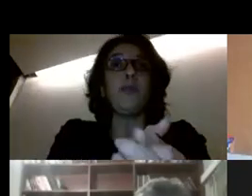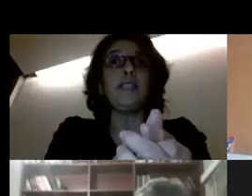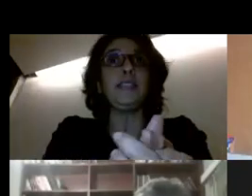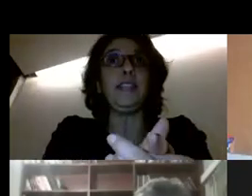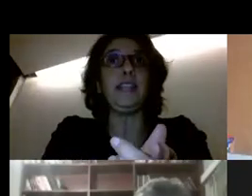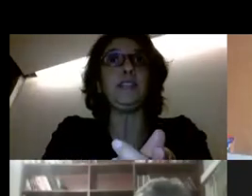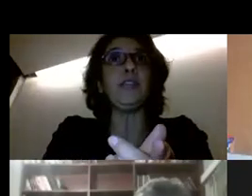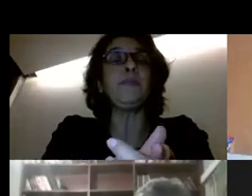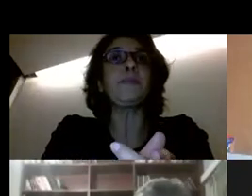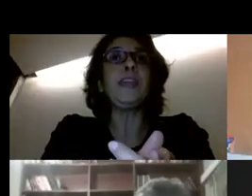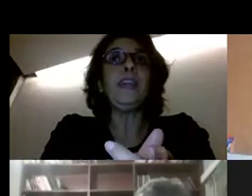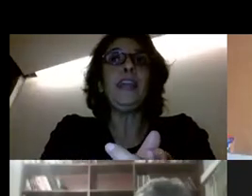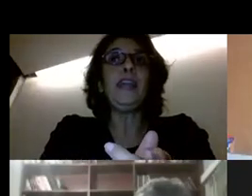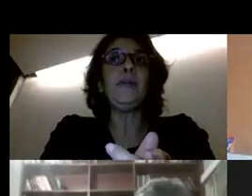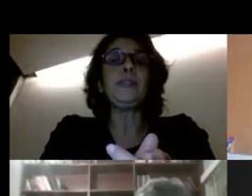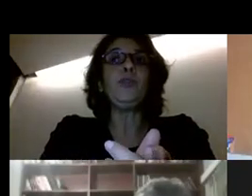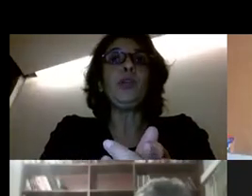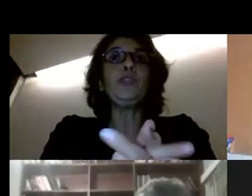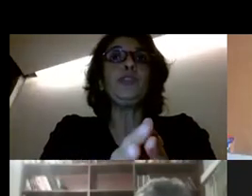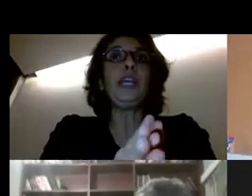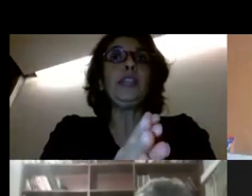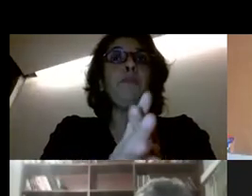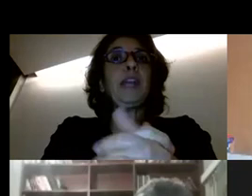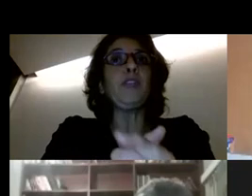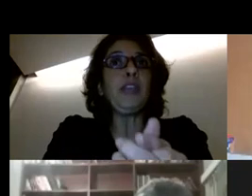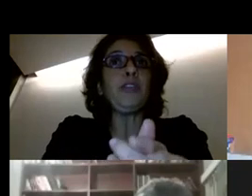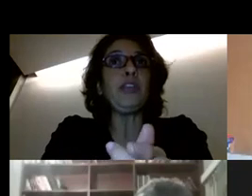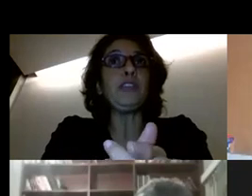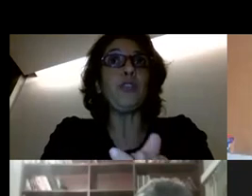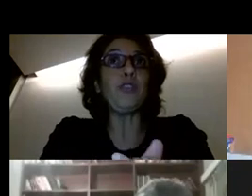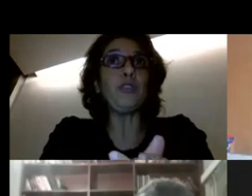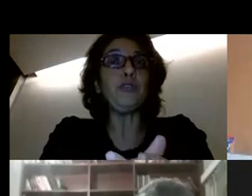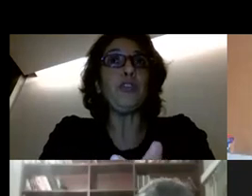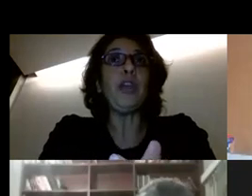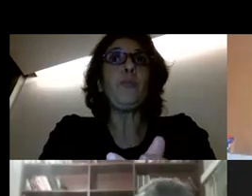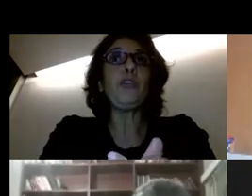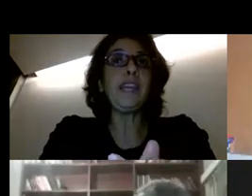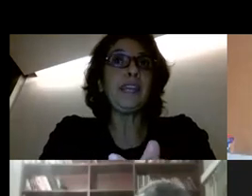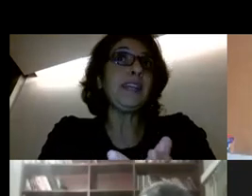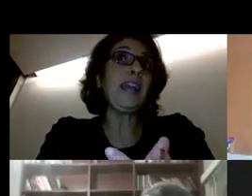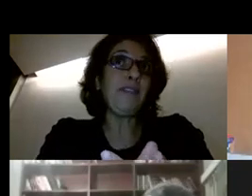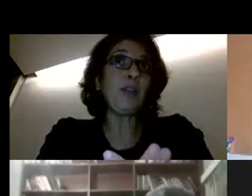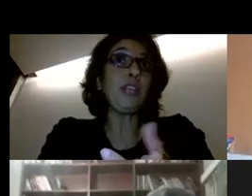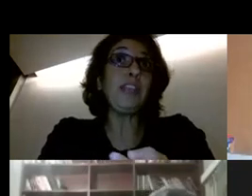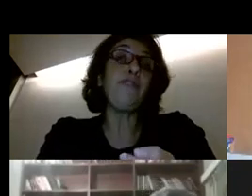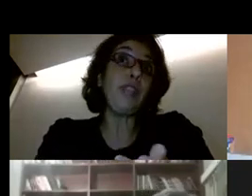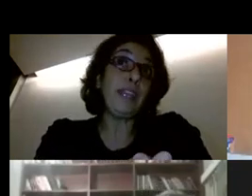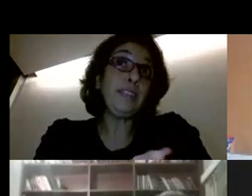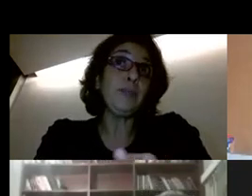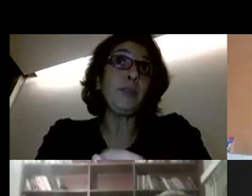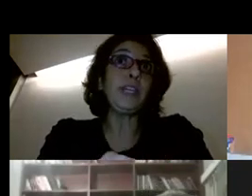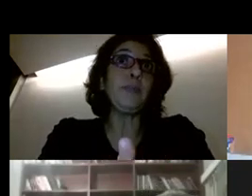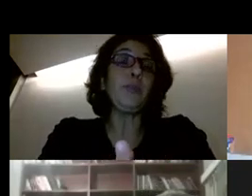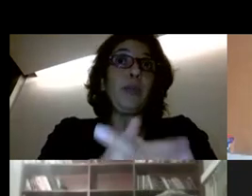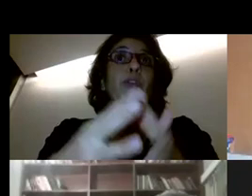en la lengua de señas chilena. Entonces, nuestros investigadores sordos podían hacer las evaluaciones de